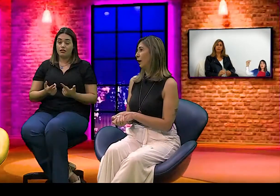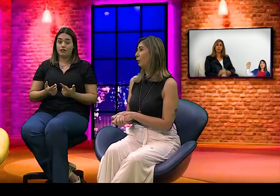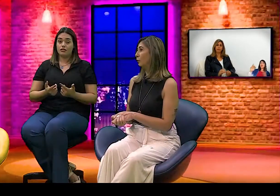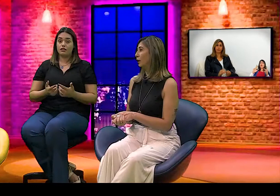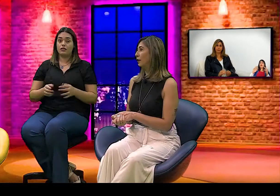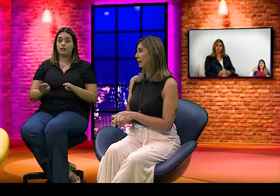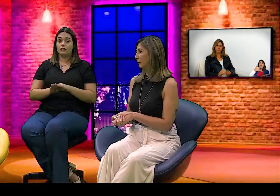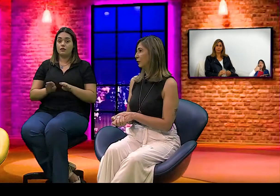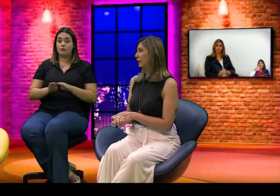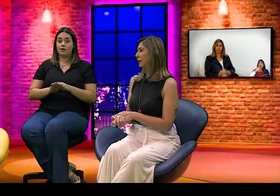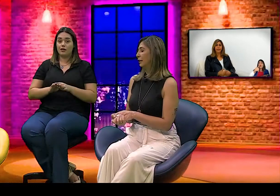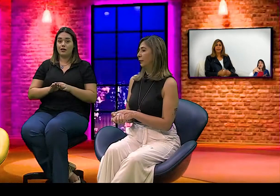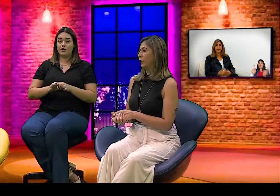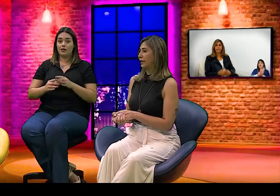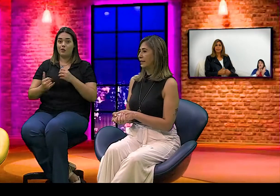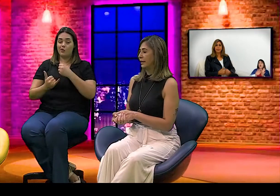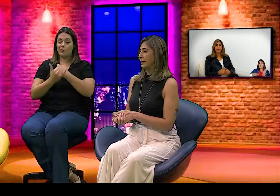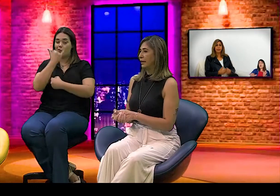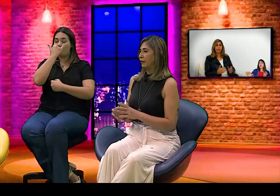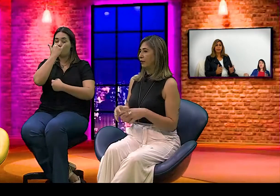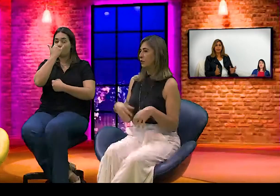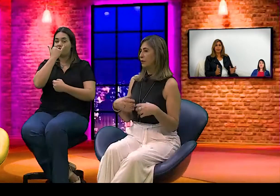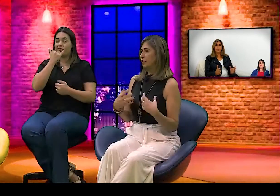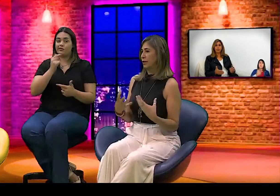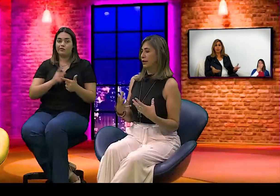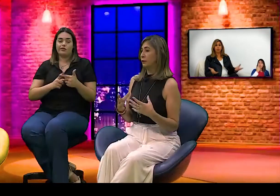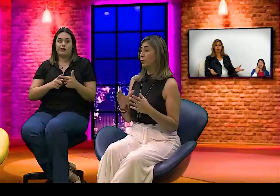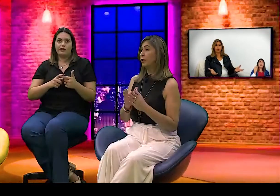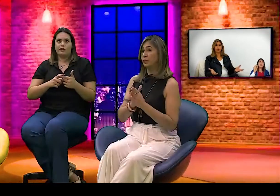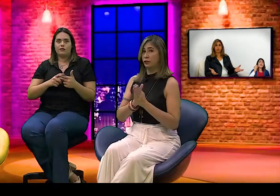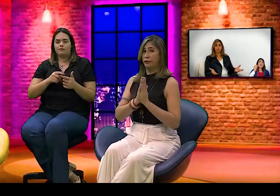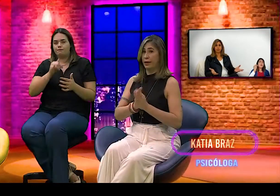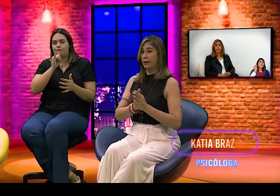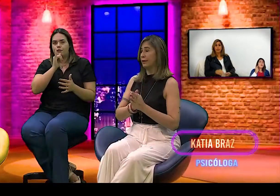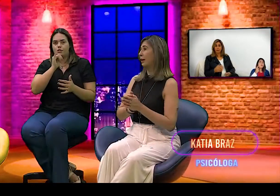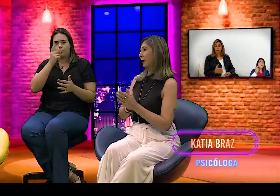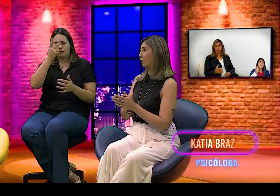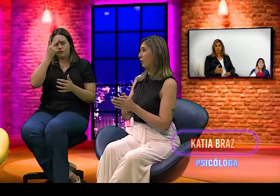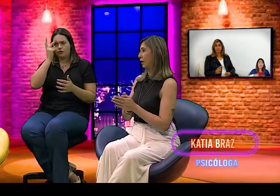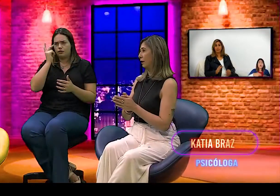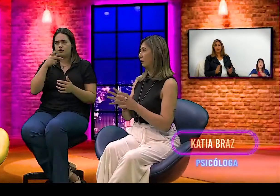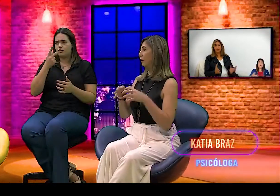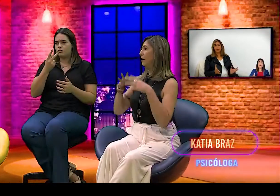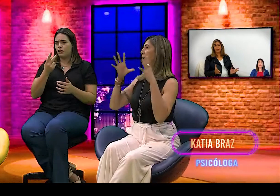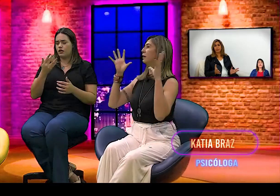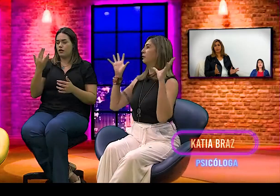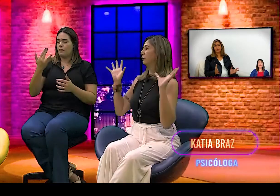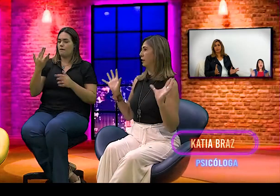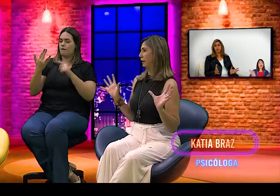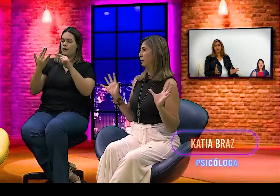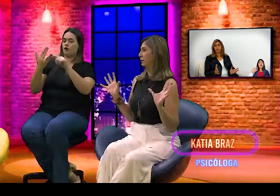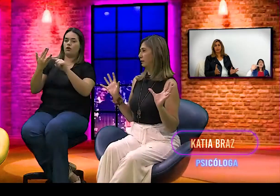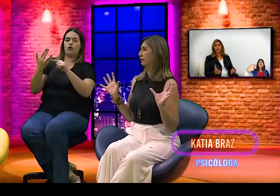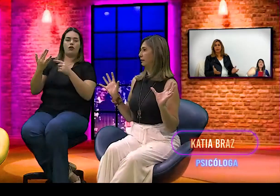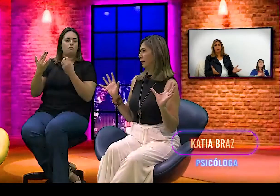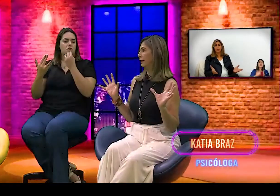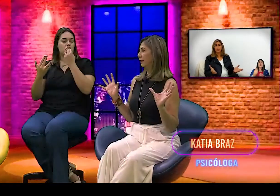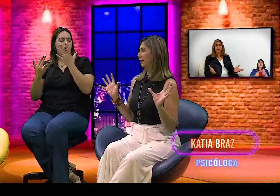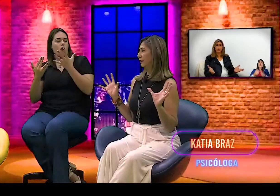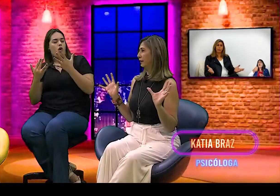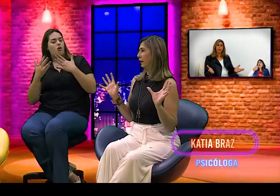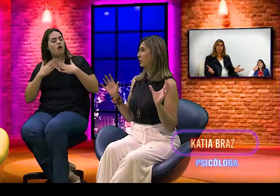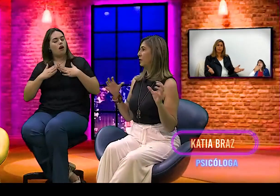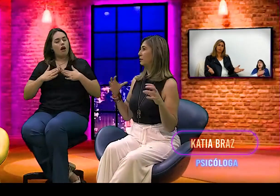do auto-engano, porque assim, vamos imaginar, muita gente fala que a maconha libera criatividade,